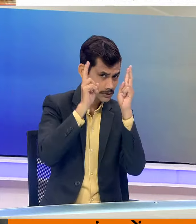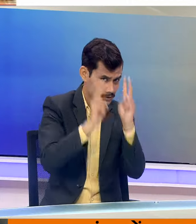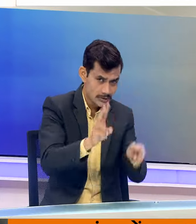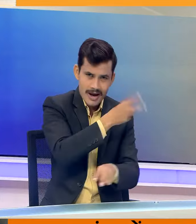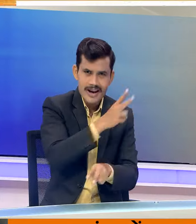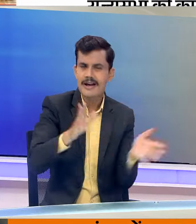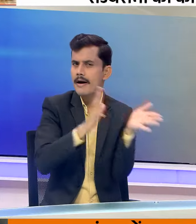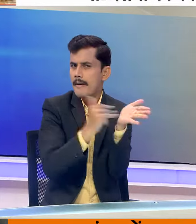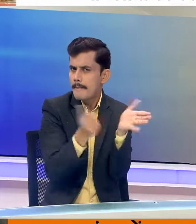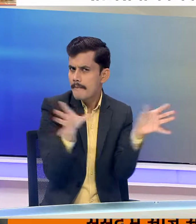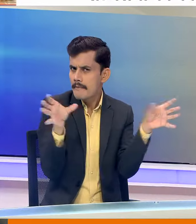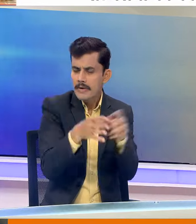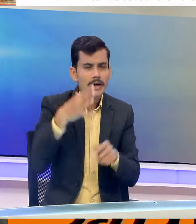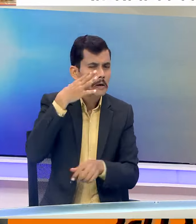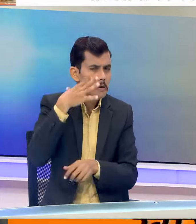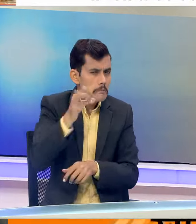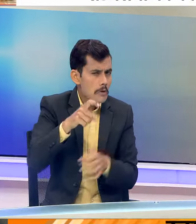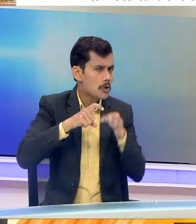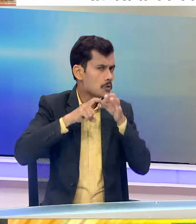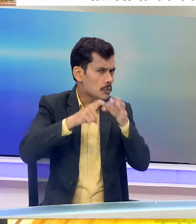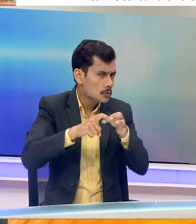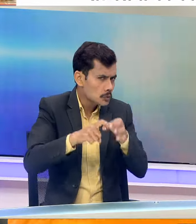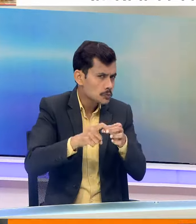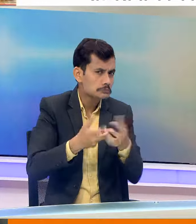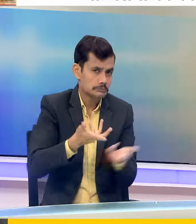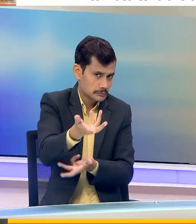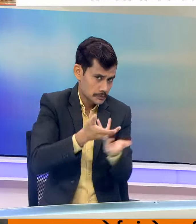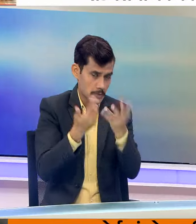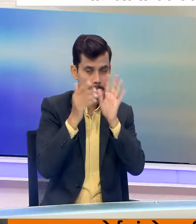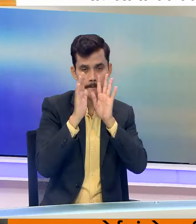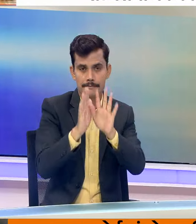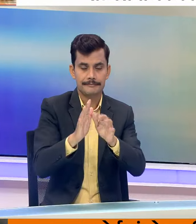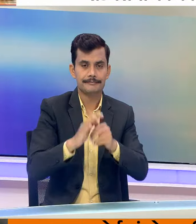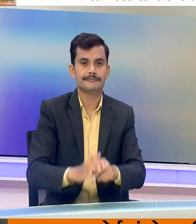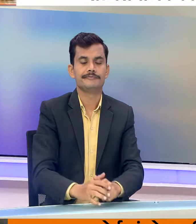से कई अहम सवाल भी पूछे जाएंगे।